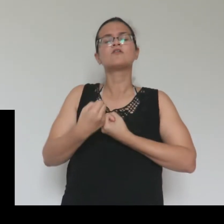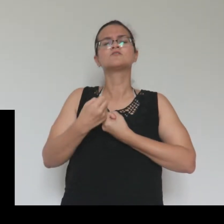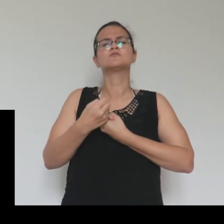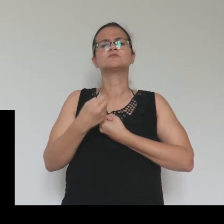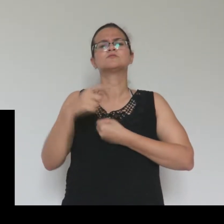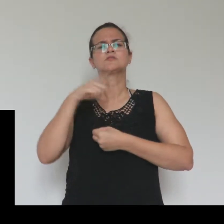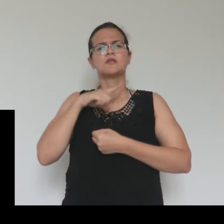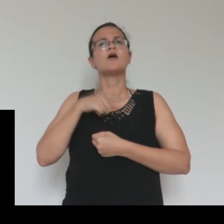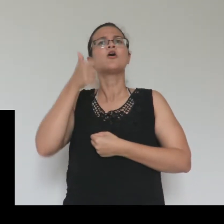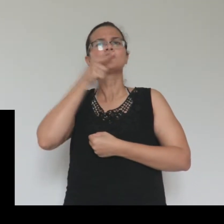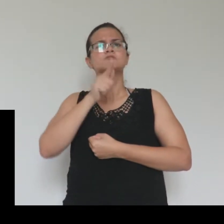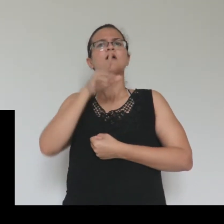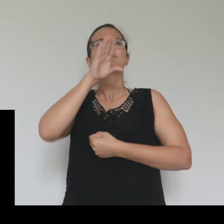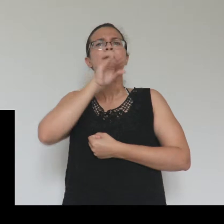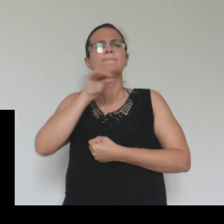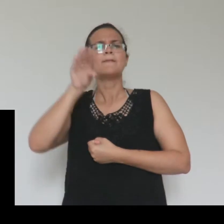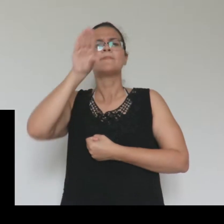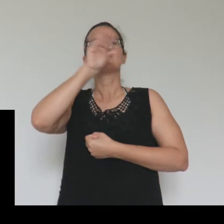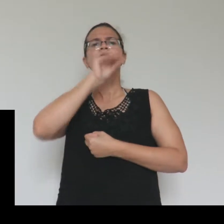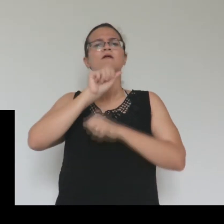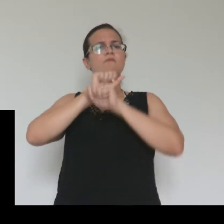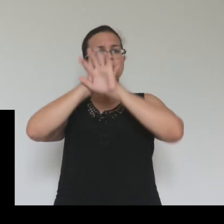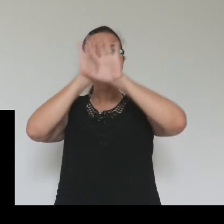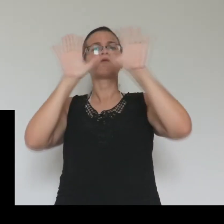assim bem clara, bem